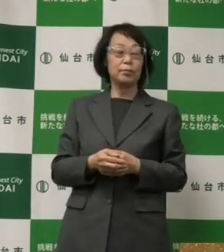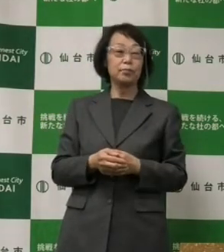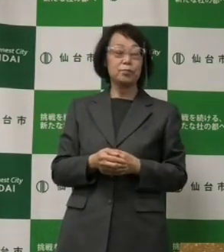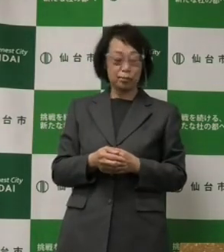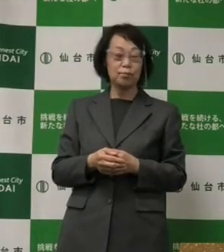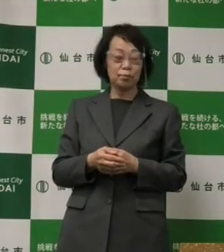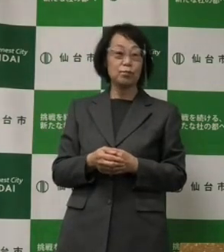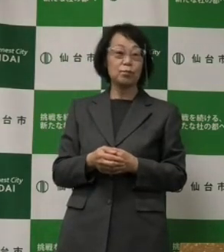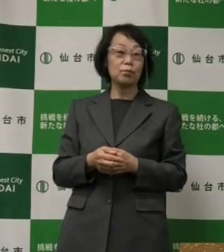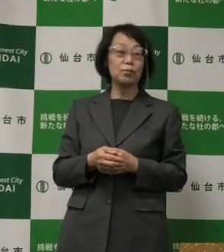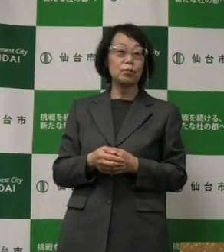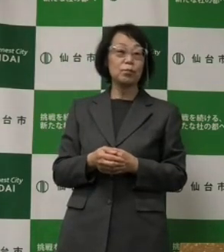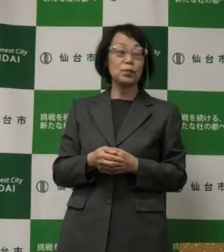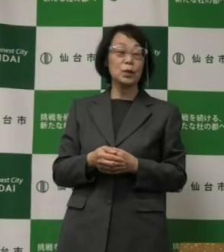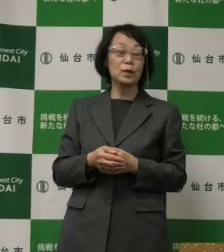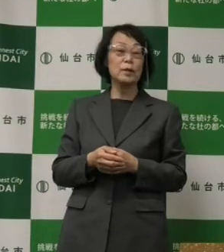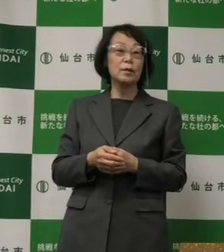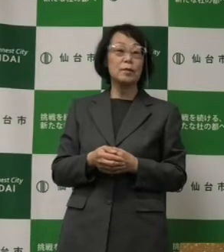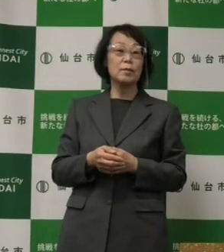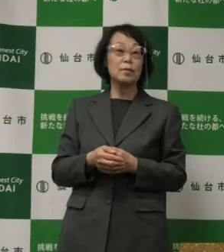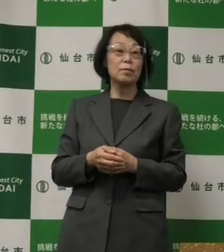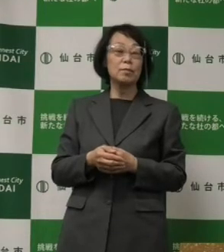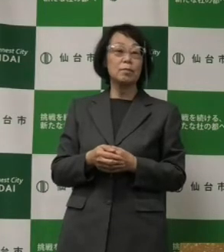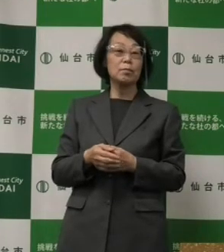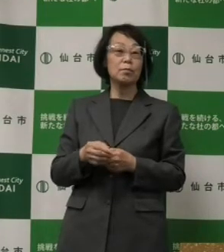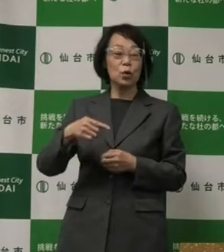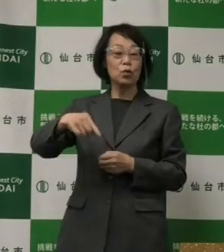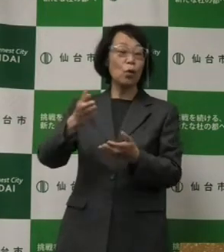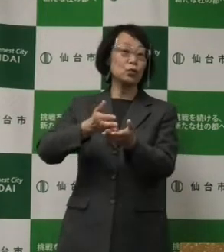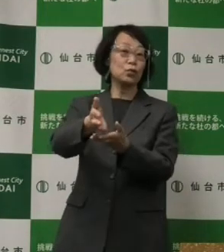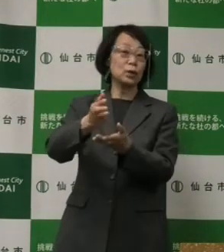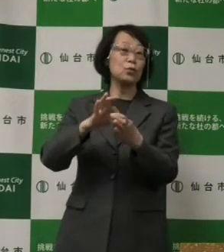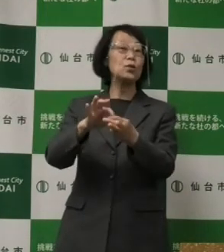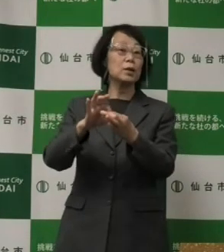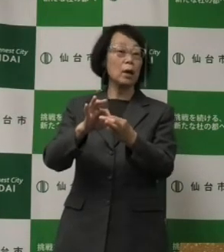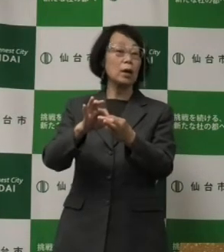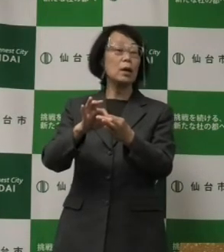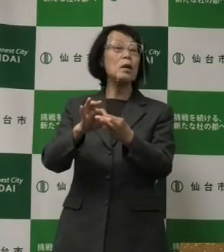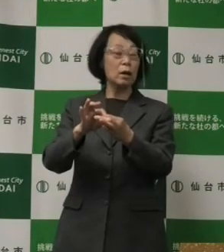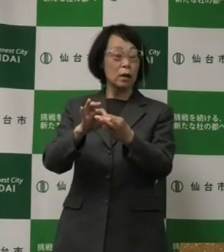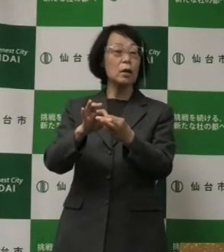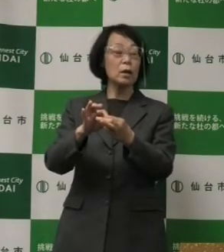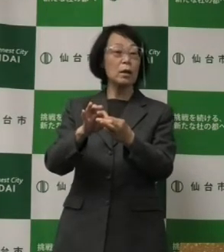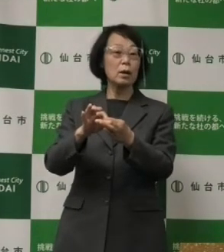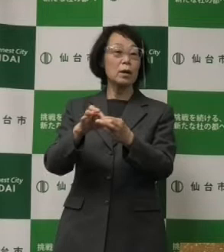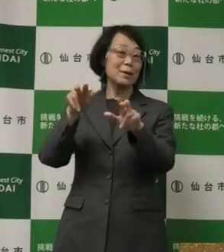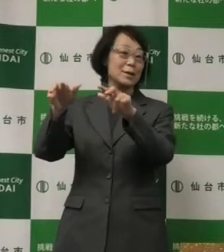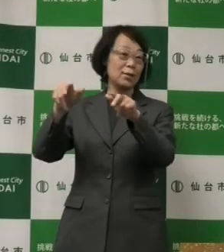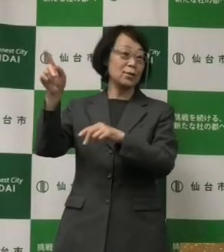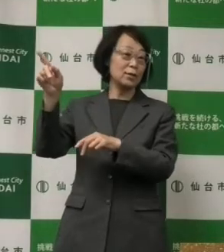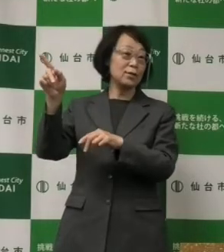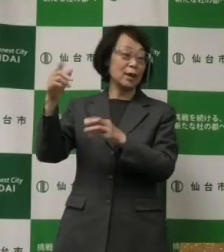GoTo の再開について、政府が検討を始めるというふうに報じられているところです。だ